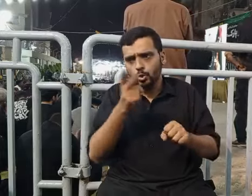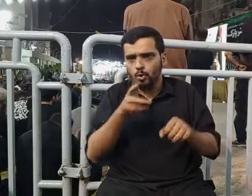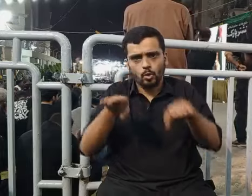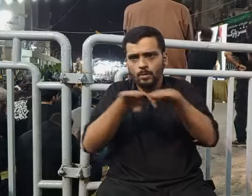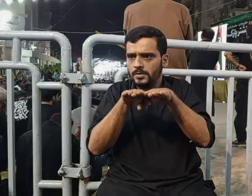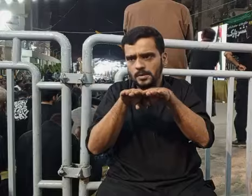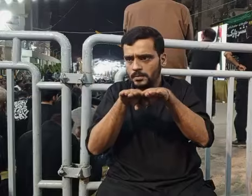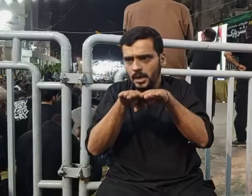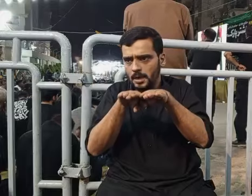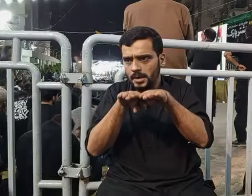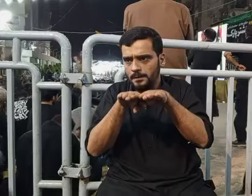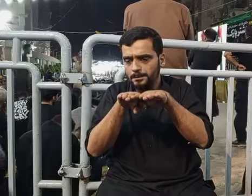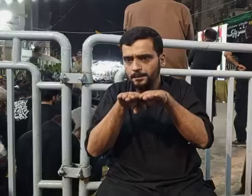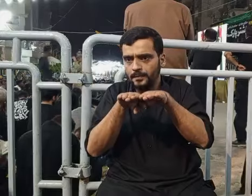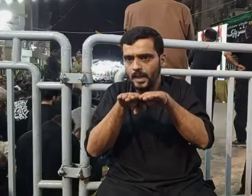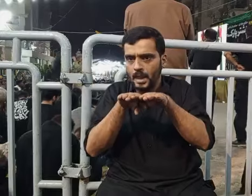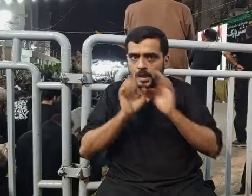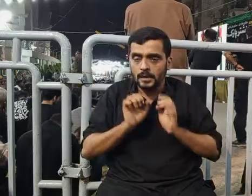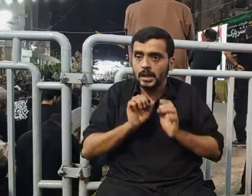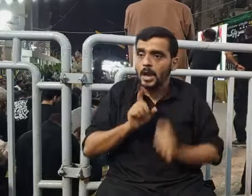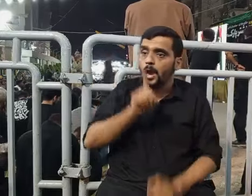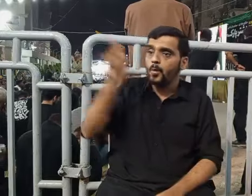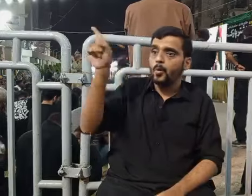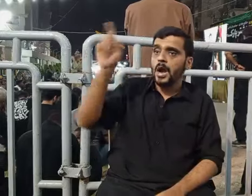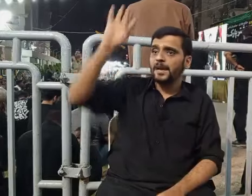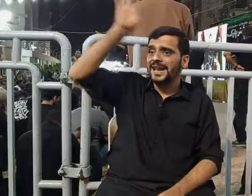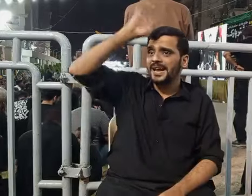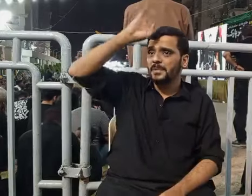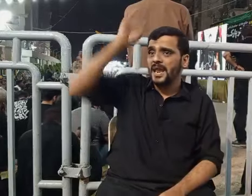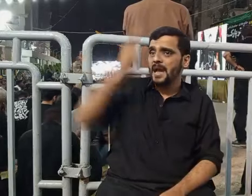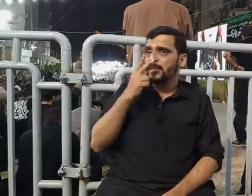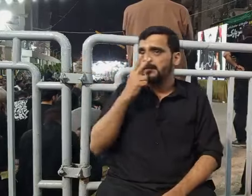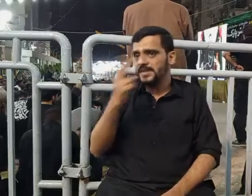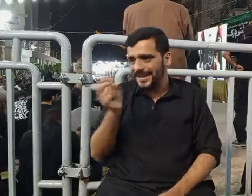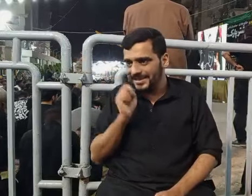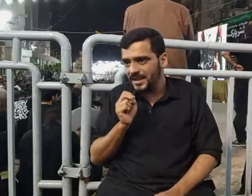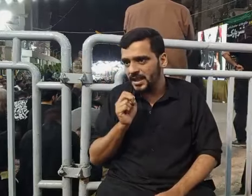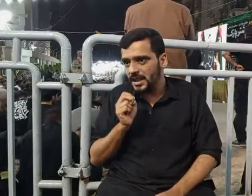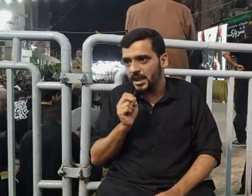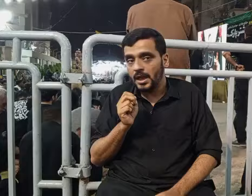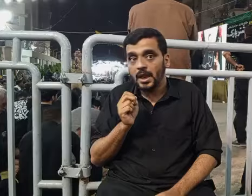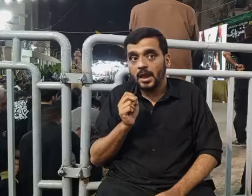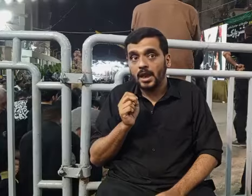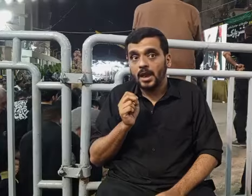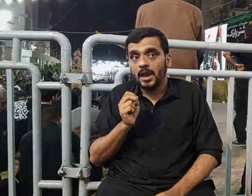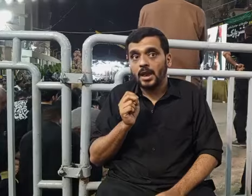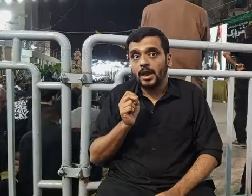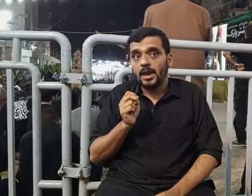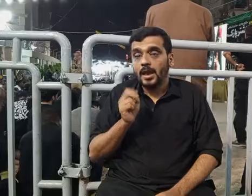ایک جیسا ہونا۔ کربلا میں ظاہری طور پر امام حسن تھے نہیں، لیکن ایک لاشا تھا جو مہمان ہوا تھا حسین کا۔